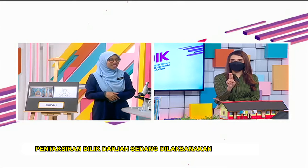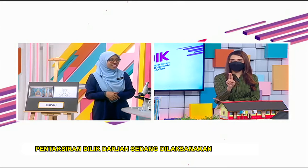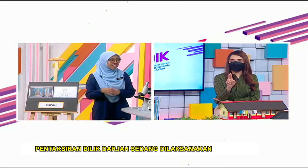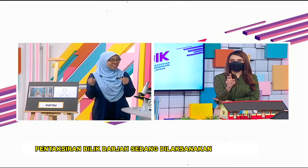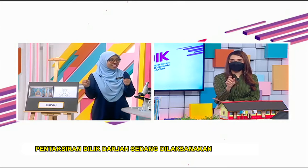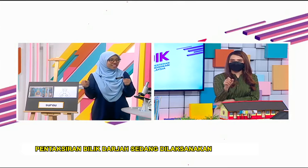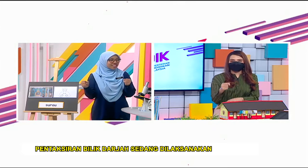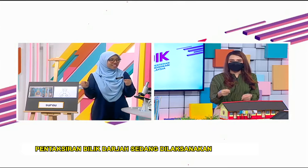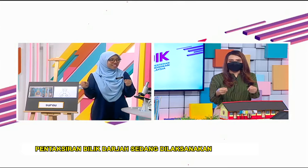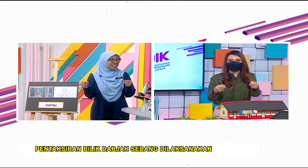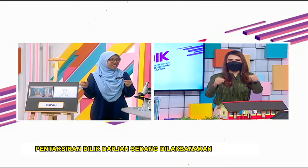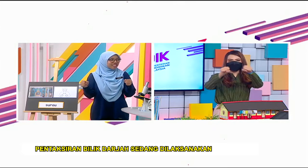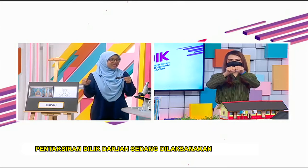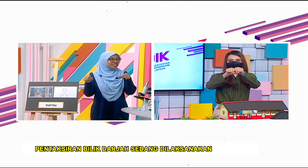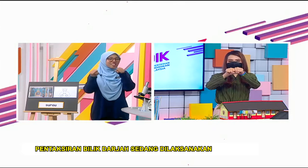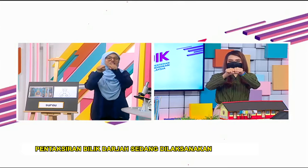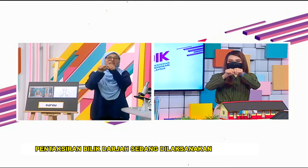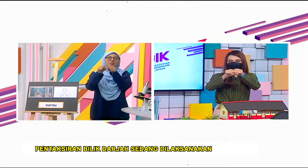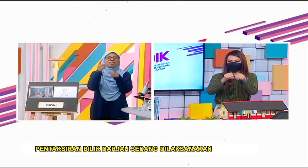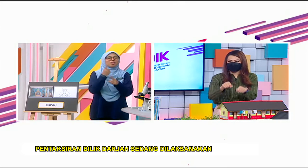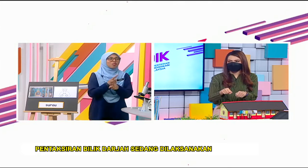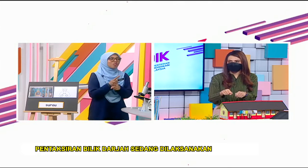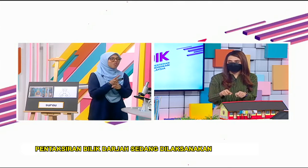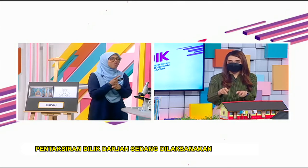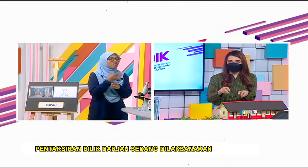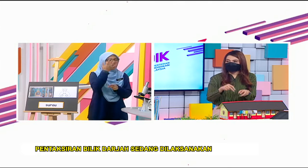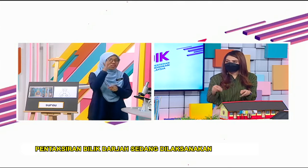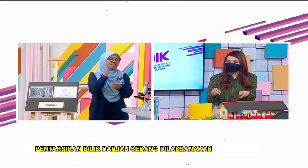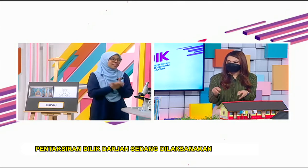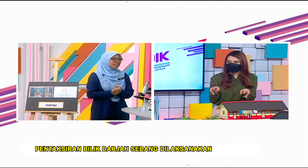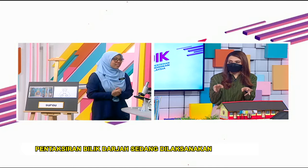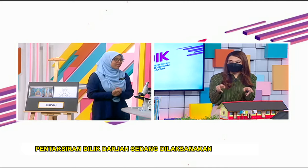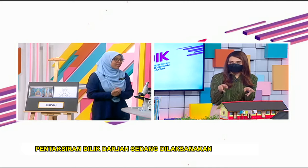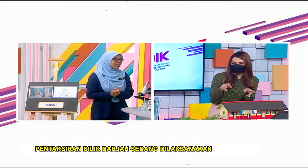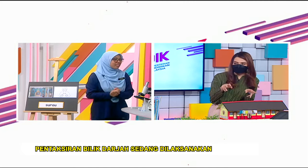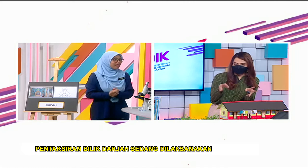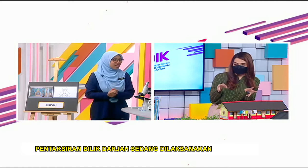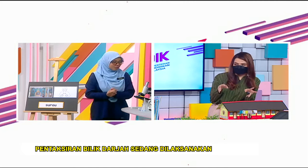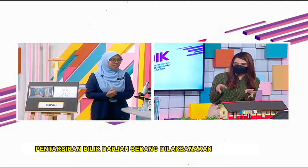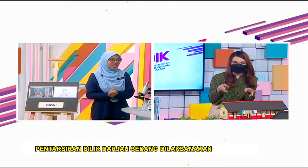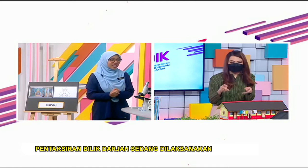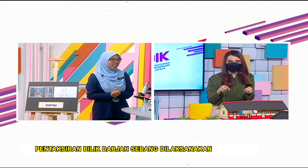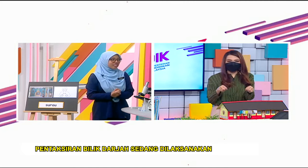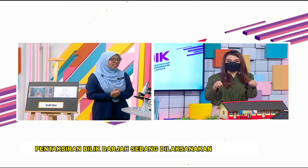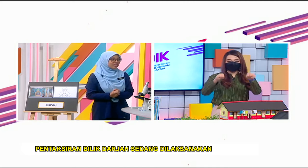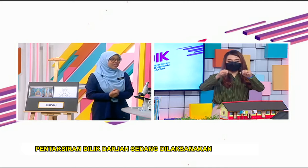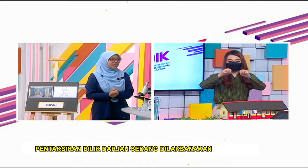dia? Surau. Surau, betul. Kalau masjid, pandai Kak Eli. Masjid, cikgu rasa saya cuba? Boleh.